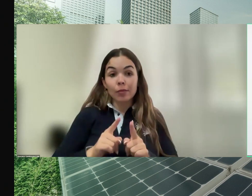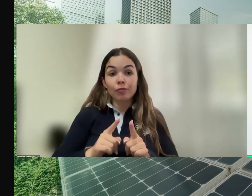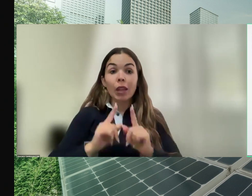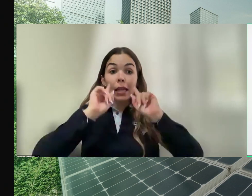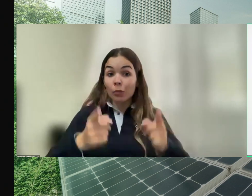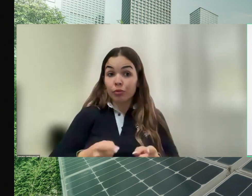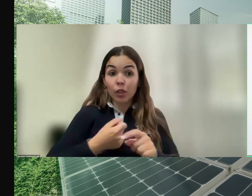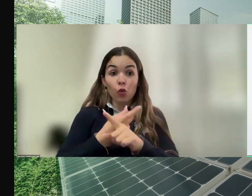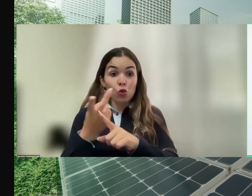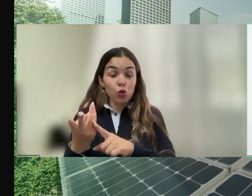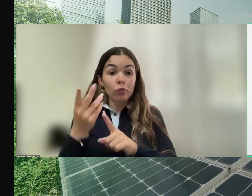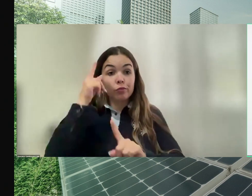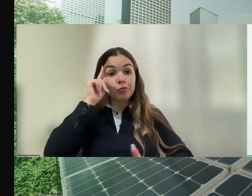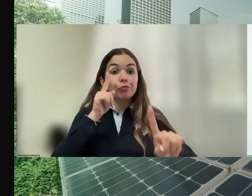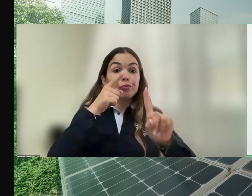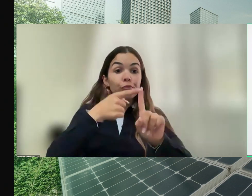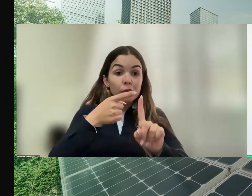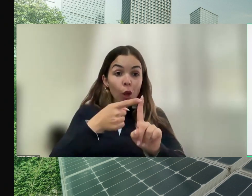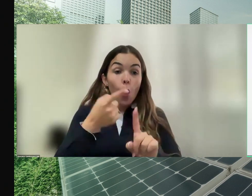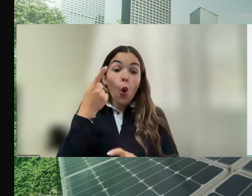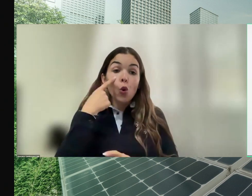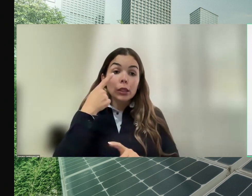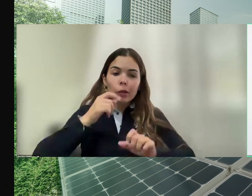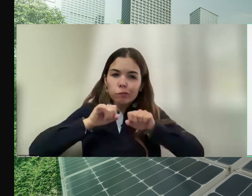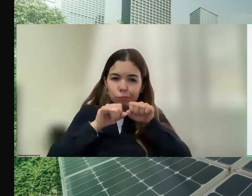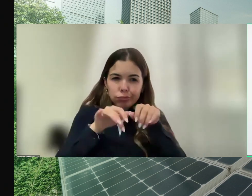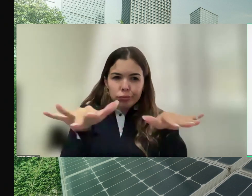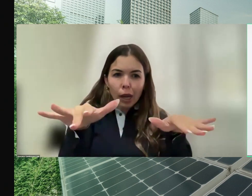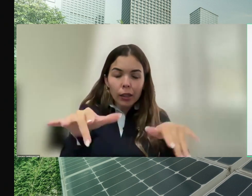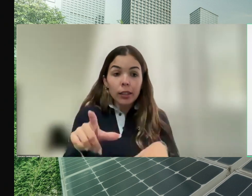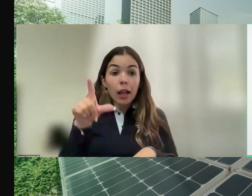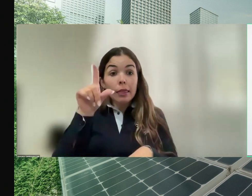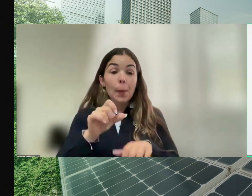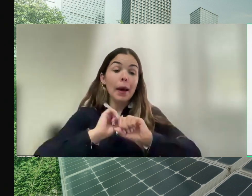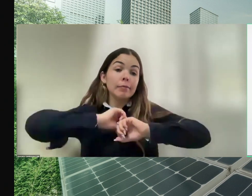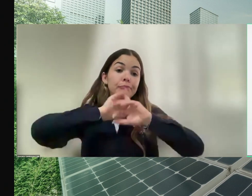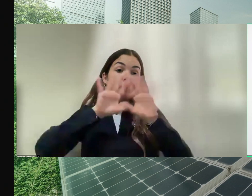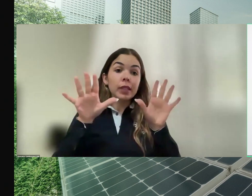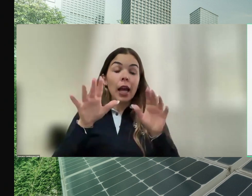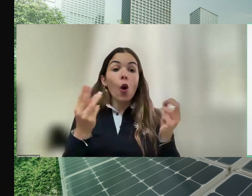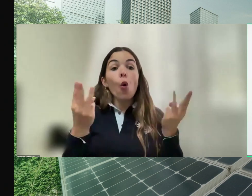iniciativas que visam promover o conhecimento, disseminar o conhecimento e que são, obviamente, os